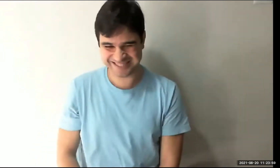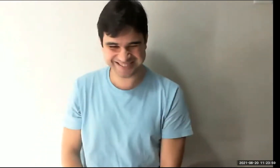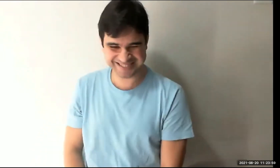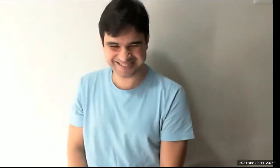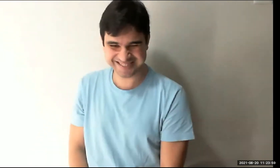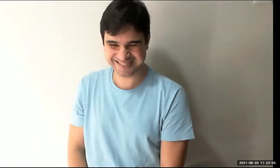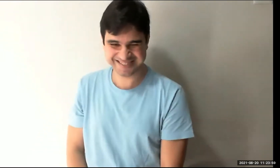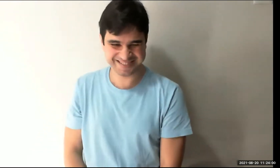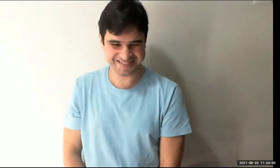Olá, tudo bem?